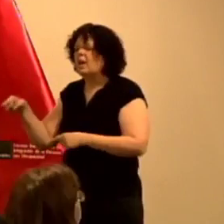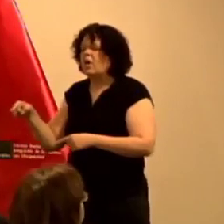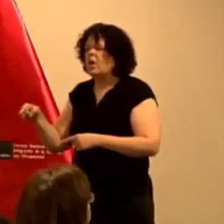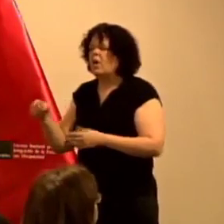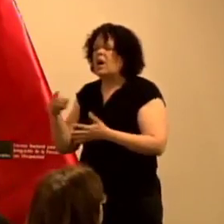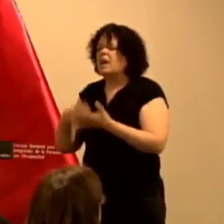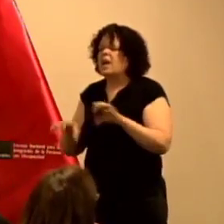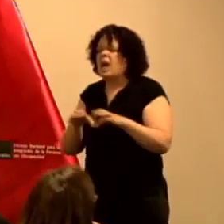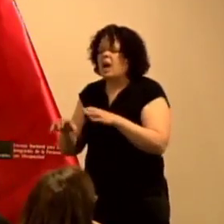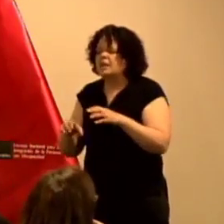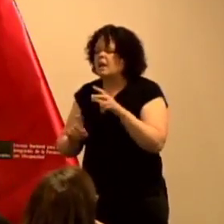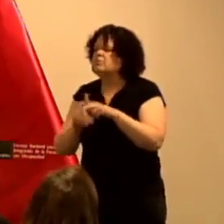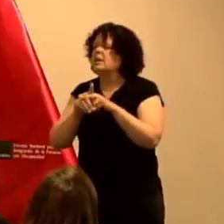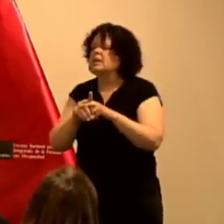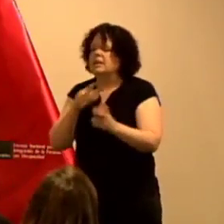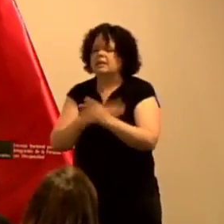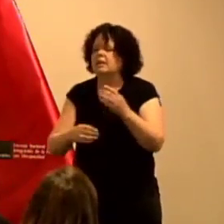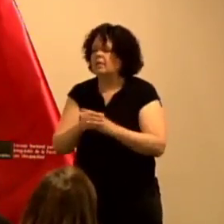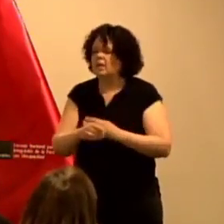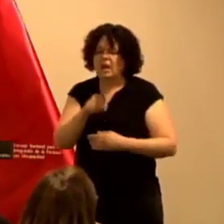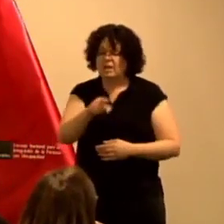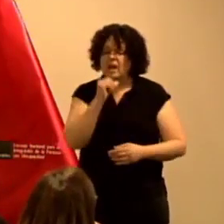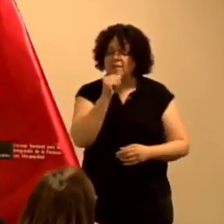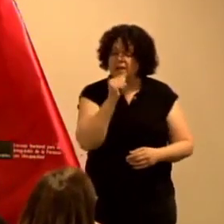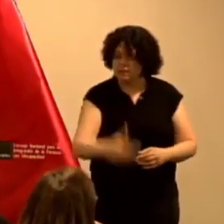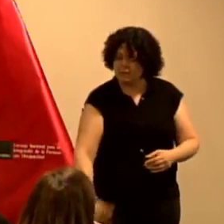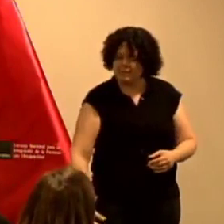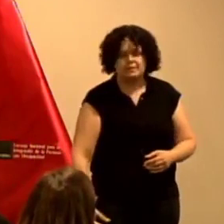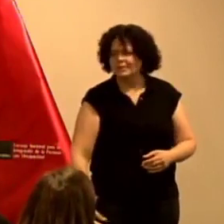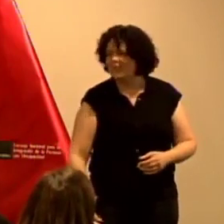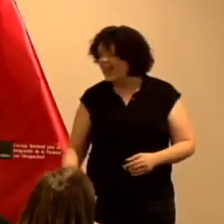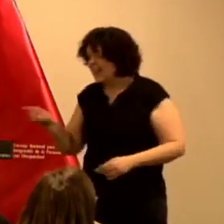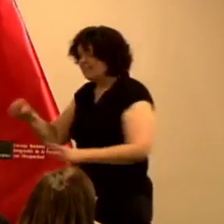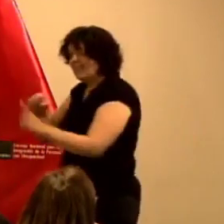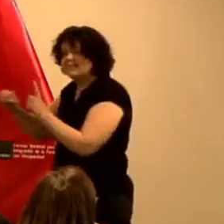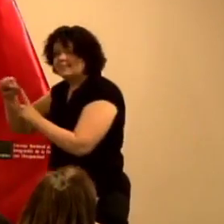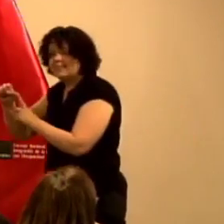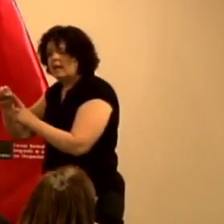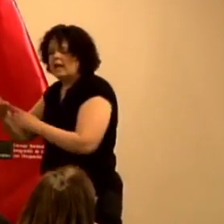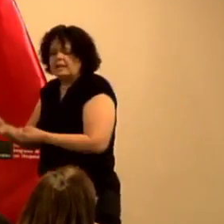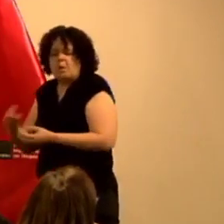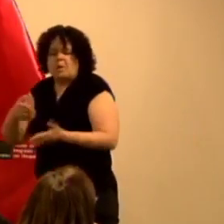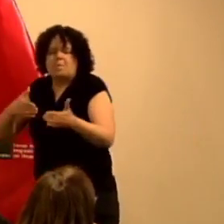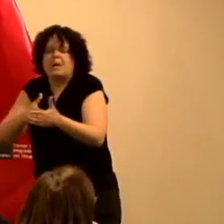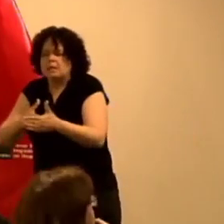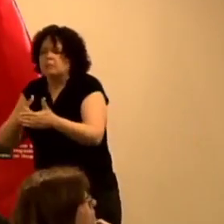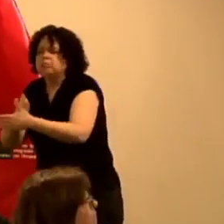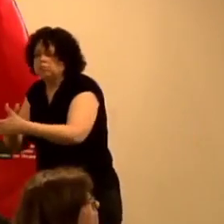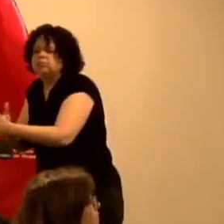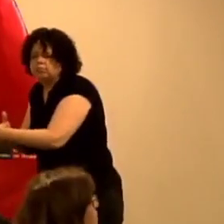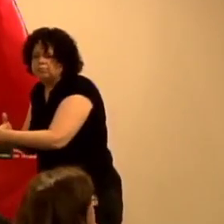discapacidad no es la deficiencia, como lo decía el modelo médico rehabilitador, son las barreras. al interactuar con las barreras,